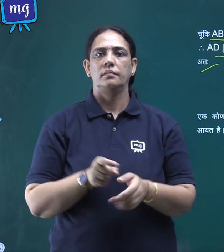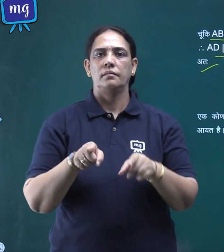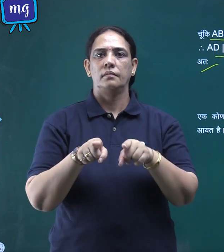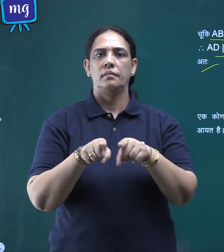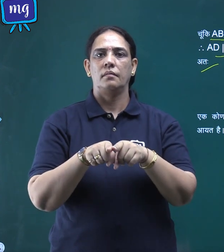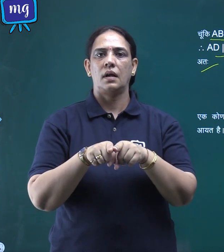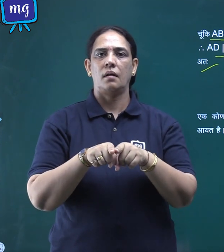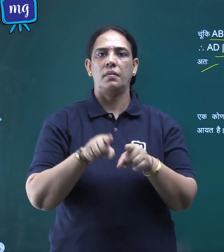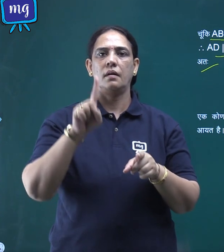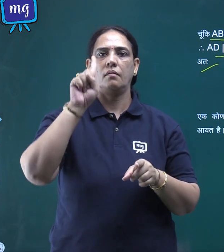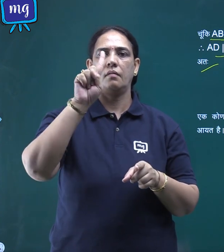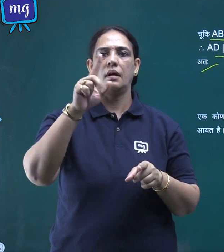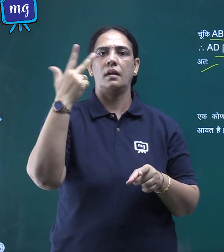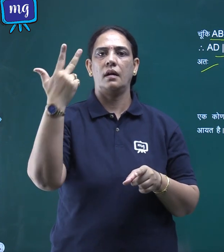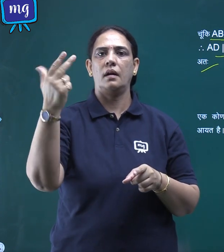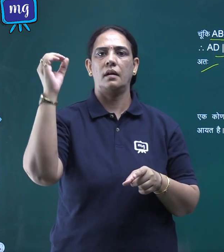बराबर 180 डिग्री,